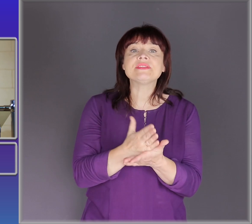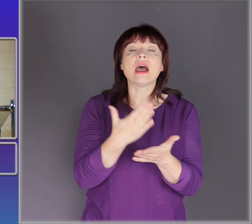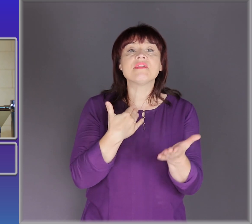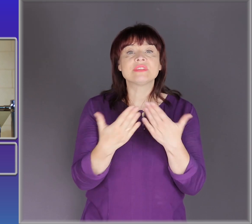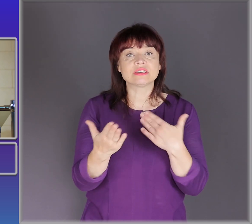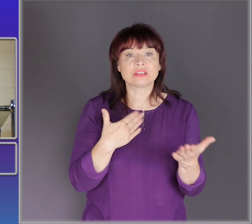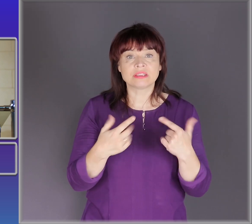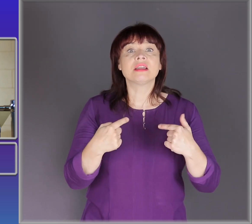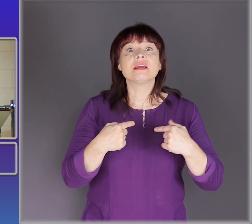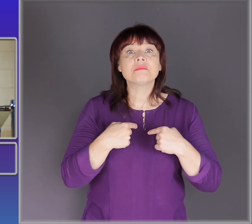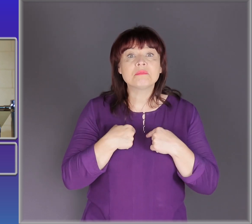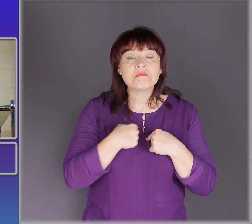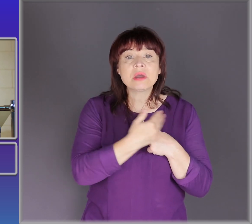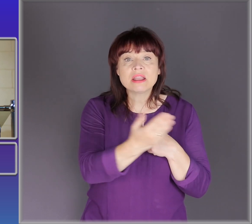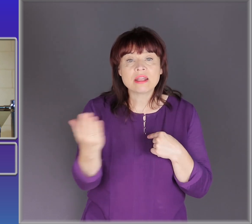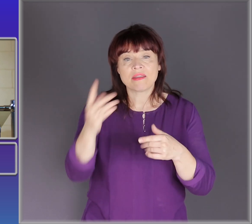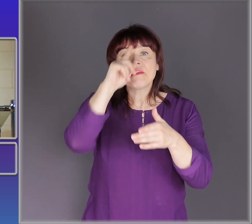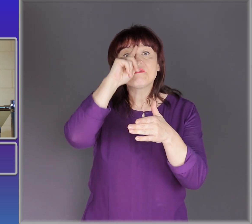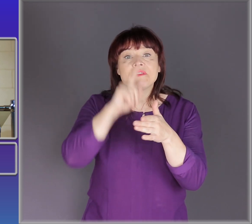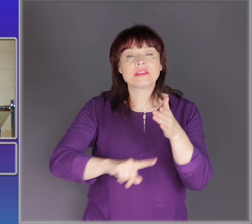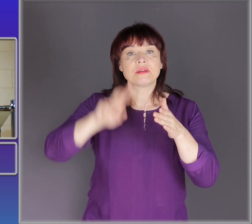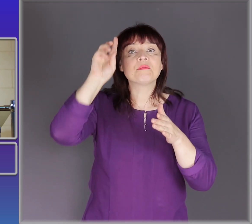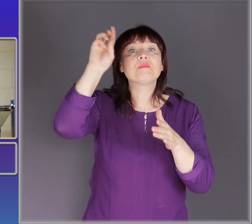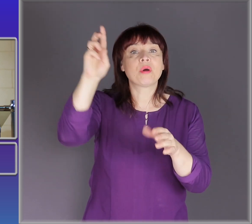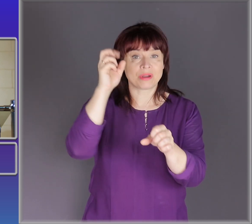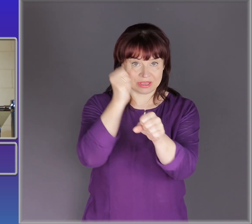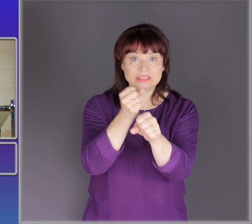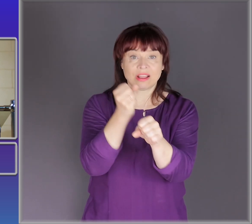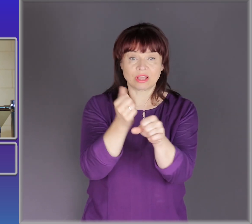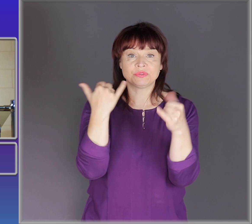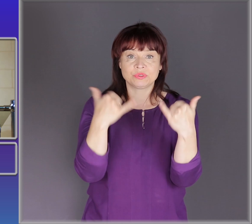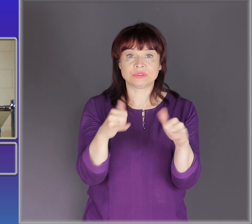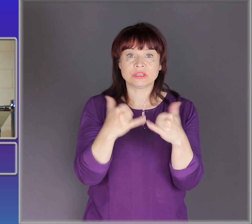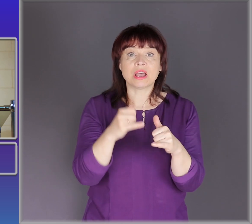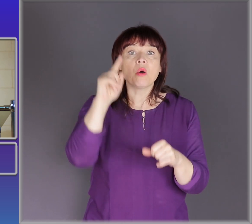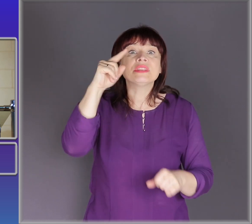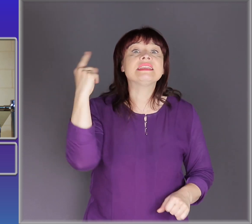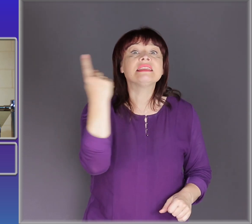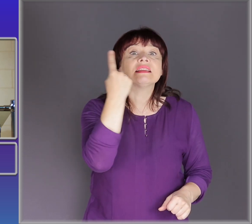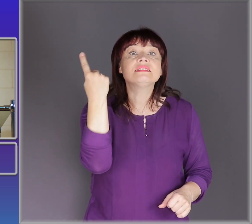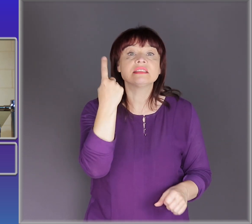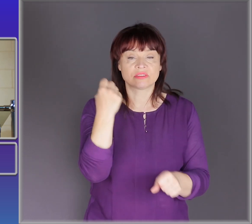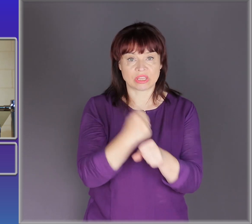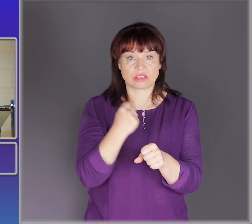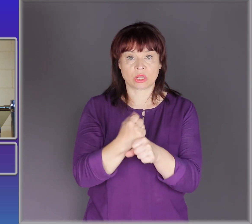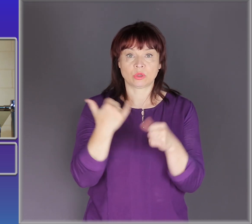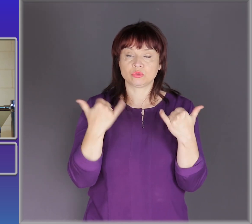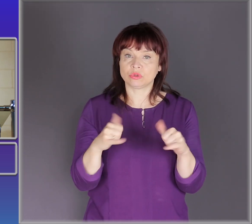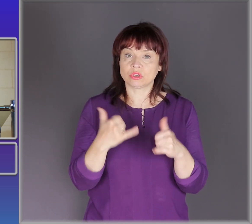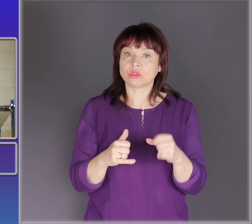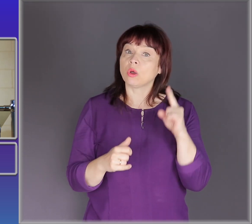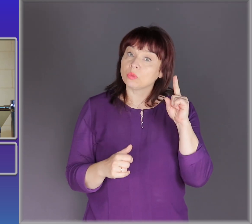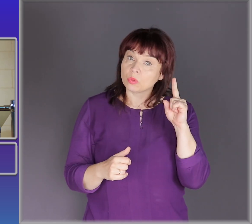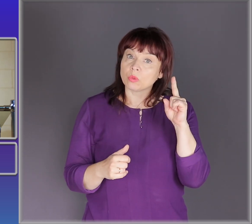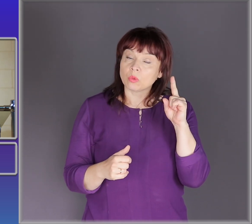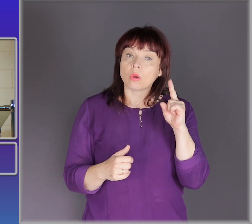с одной стороны мы верим что бог творит чудеса бог единый который творит чудеса но с